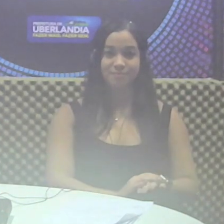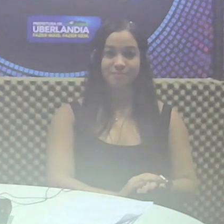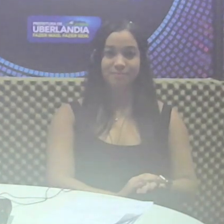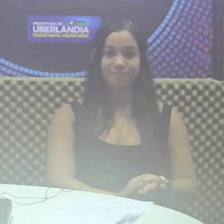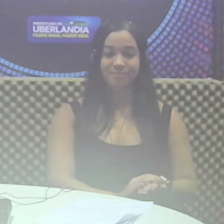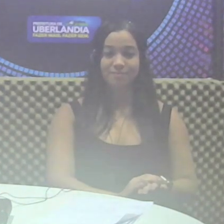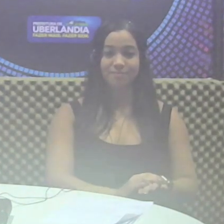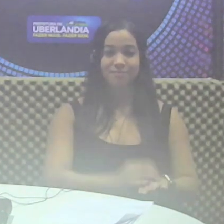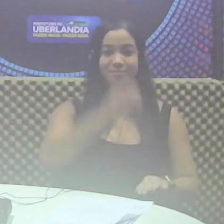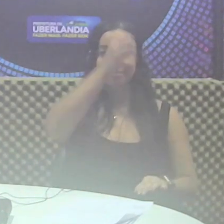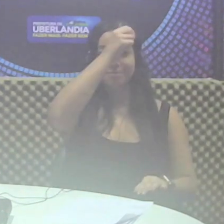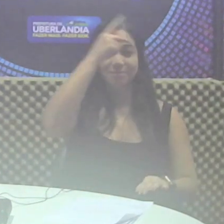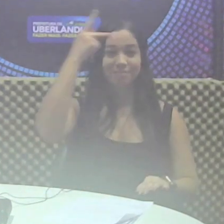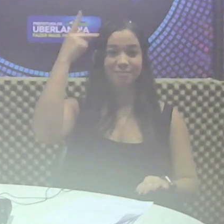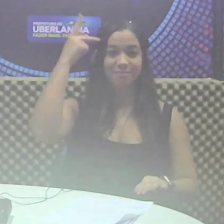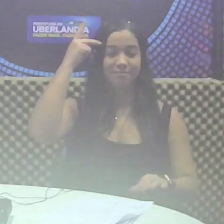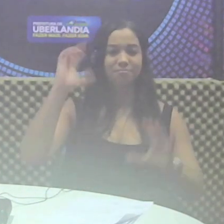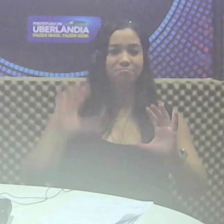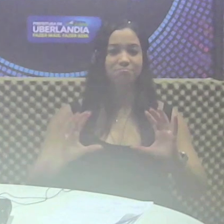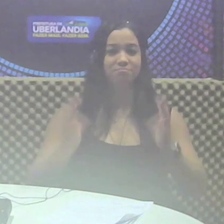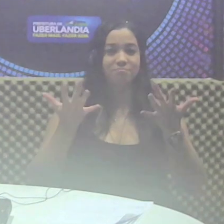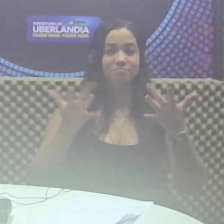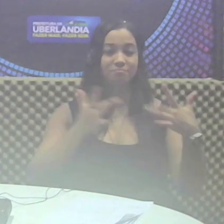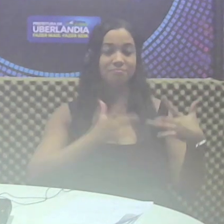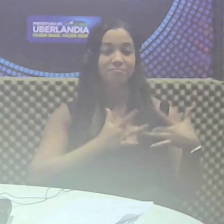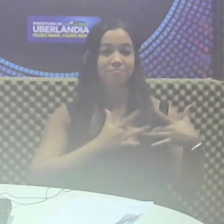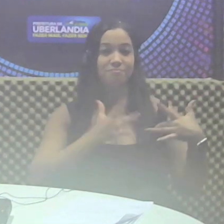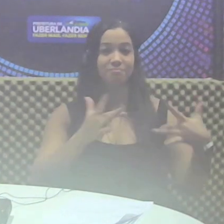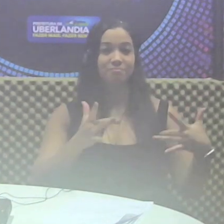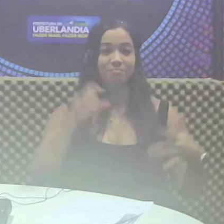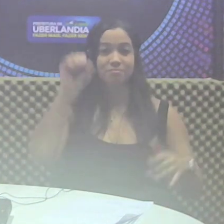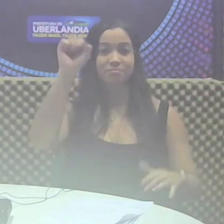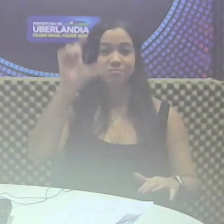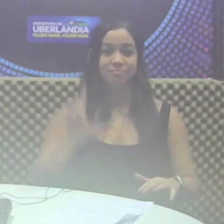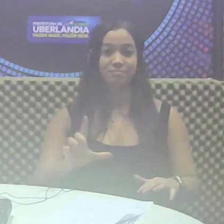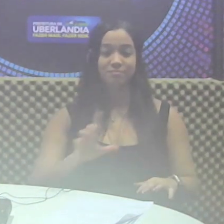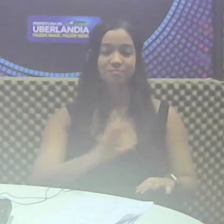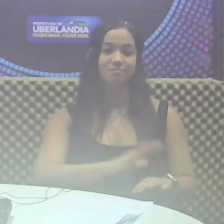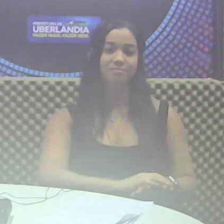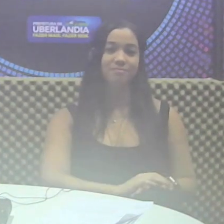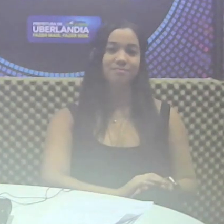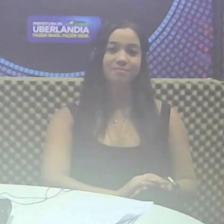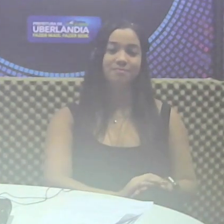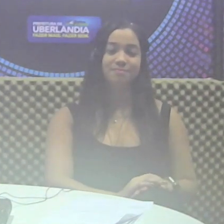A Prefeitura promove uma campanha de doações para o Rio Grande do Sul.